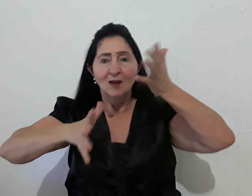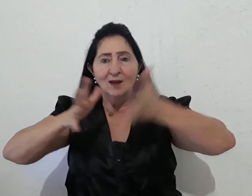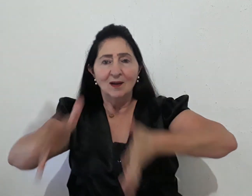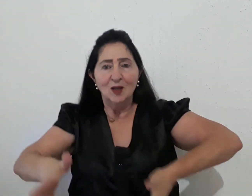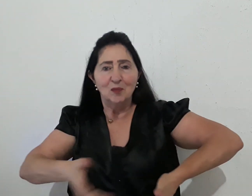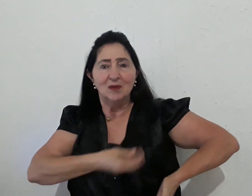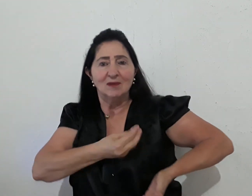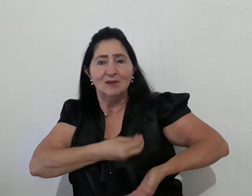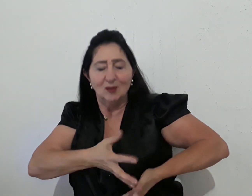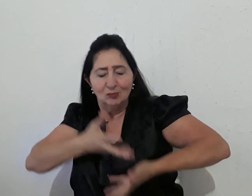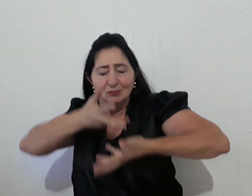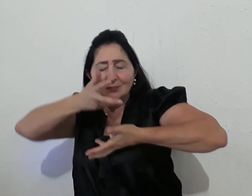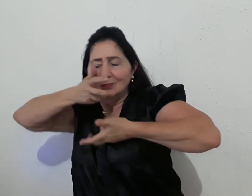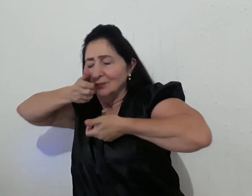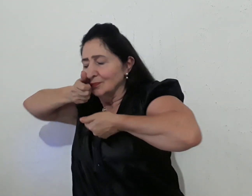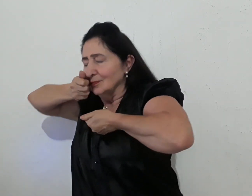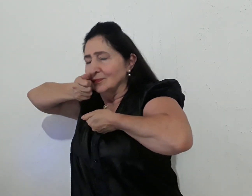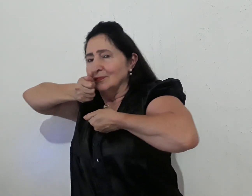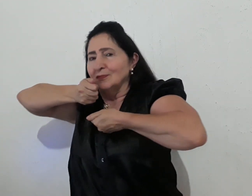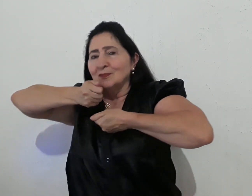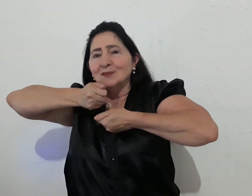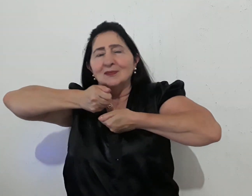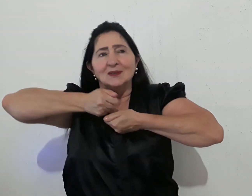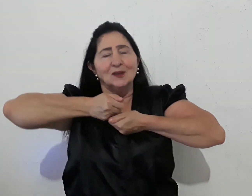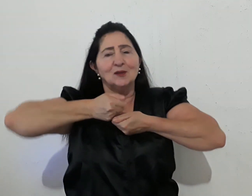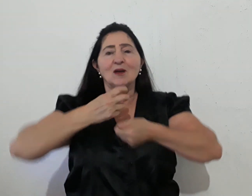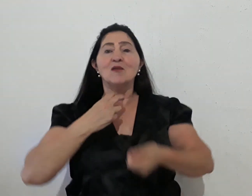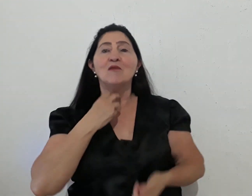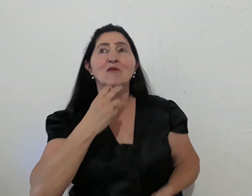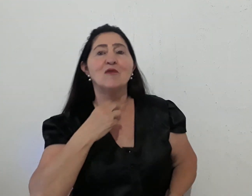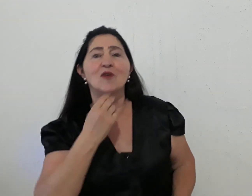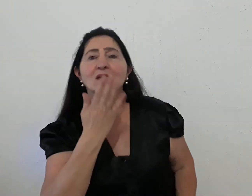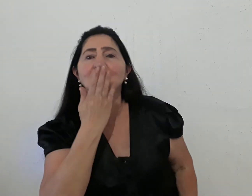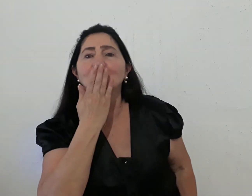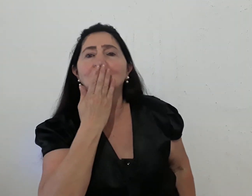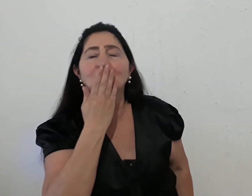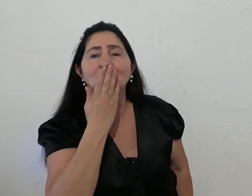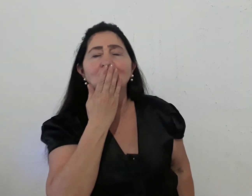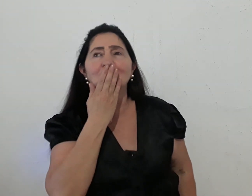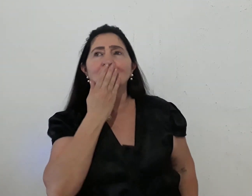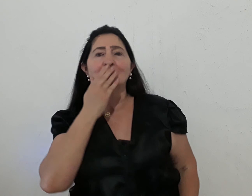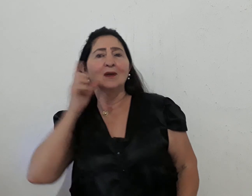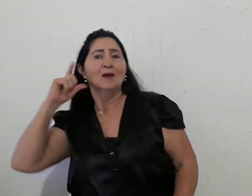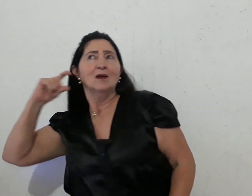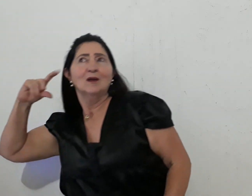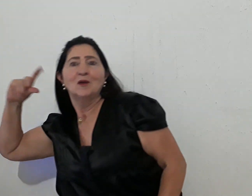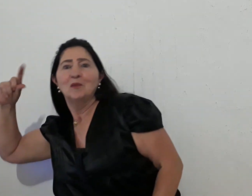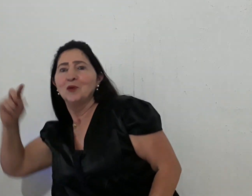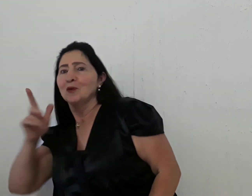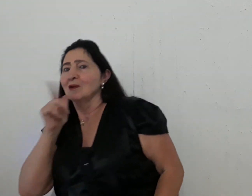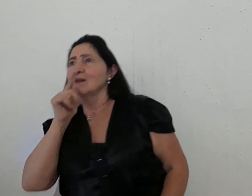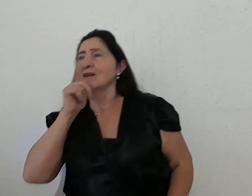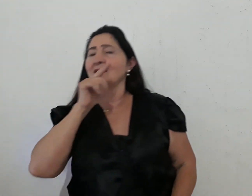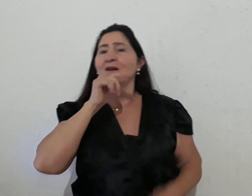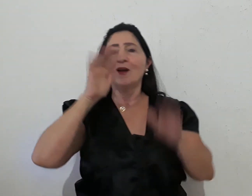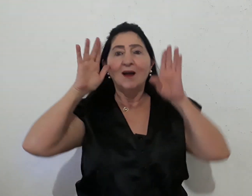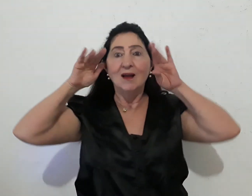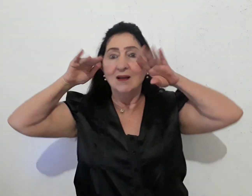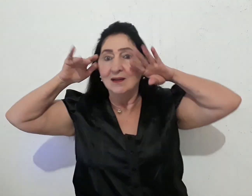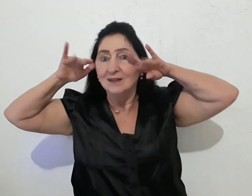vida por outros ângulos. Na voz do silêncio, no turbilhão das águas, no brilho do olhar.